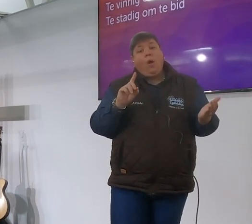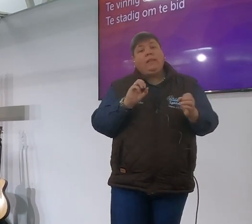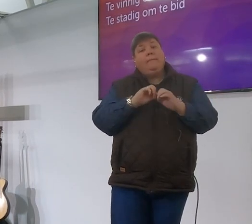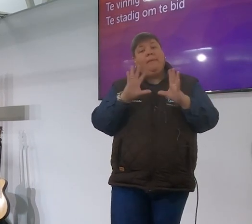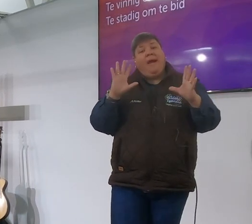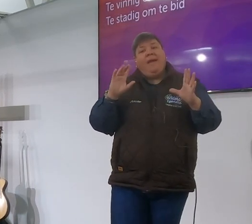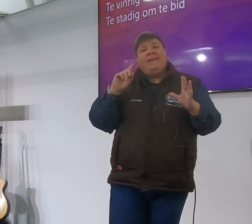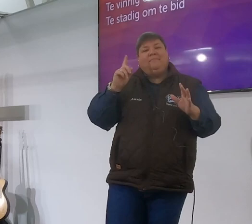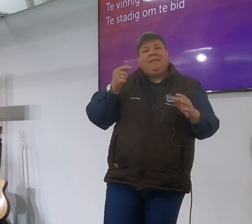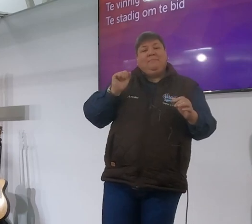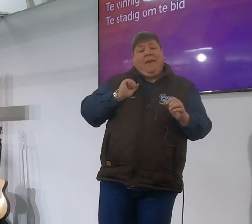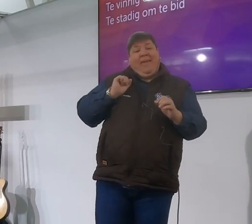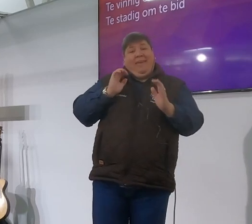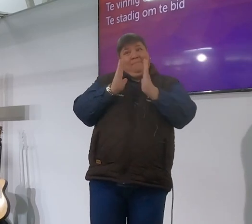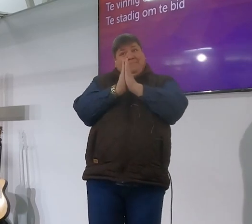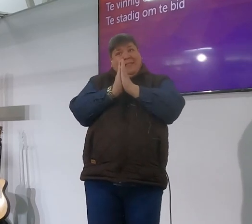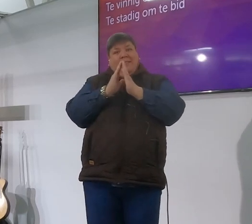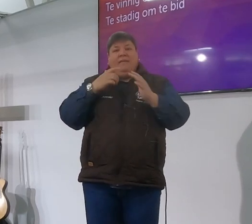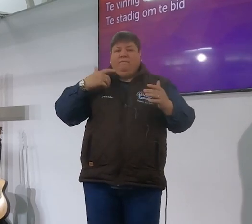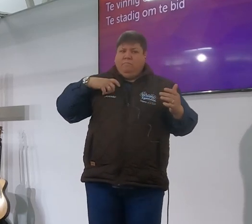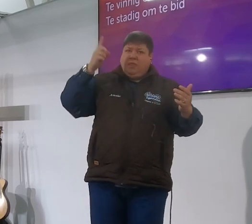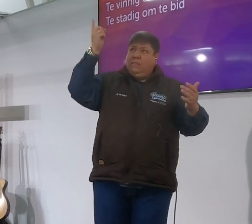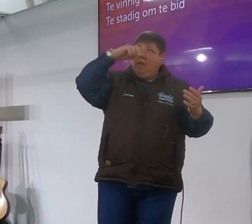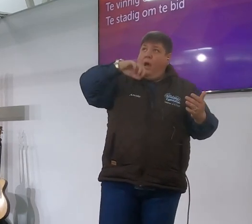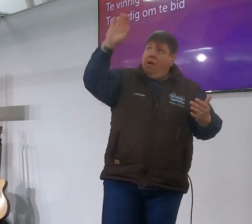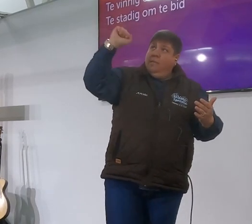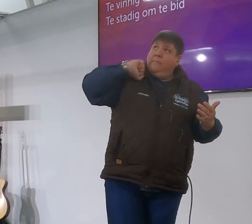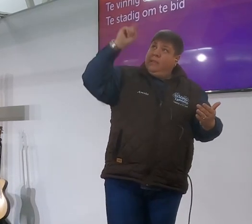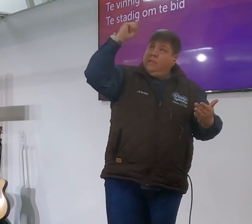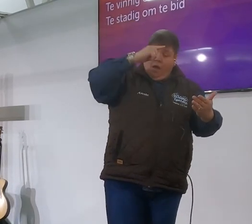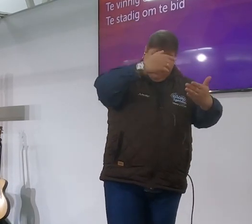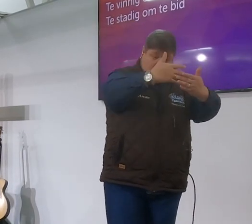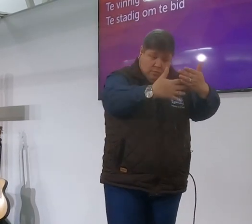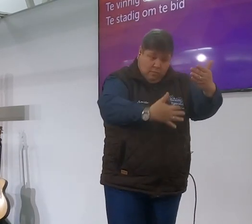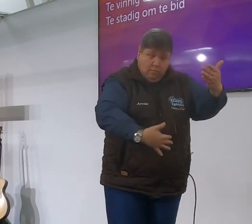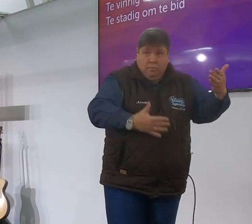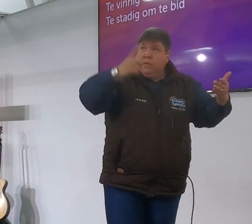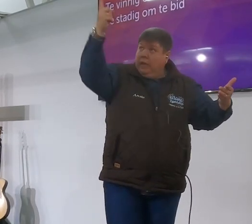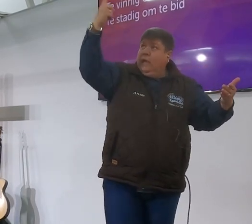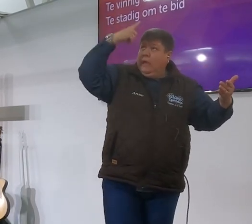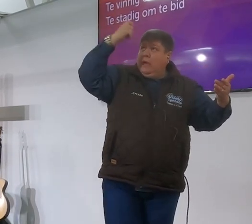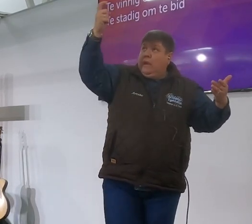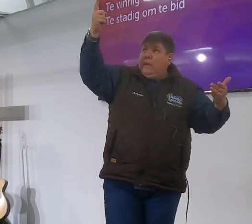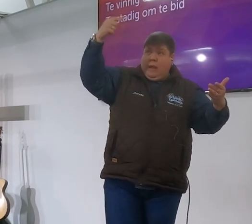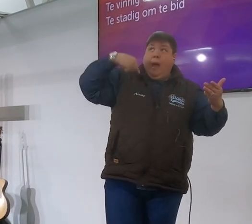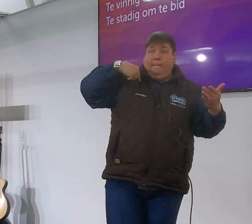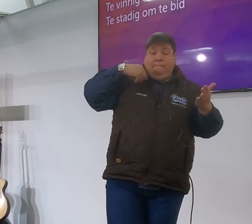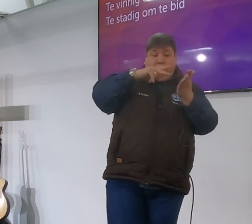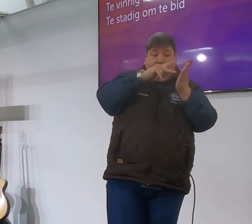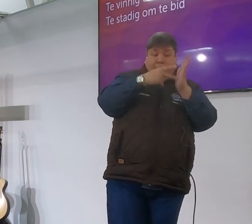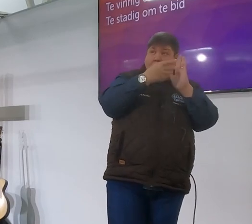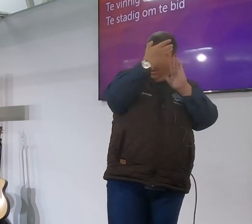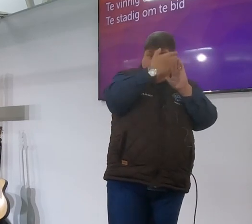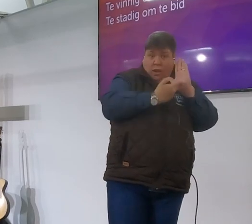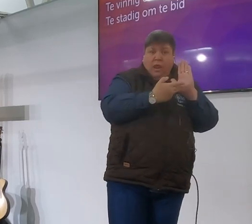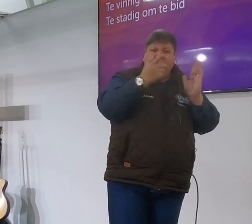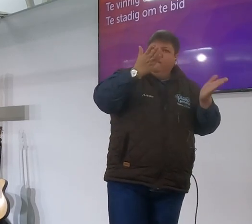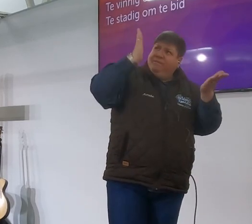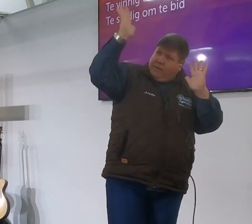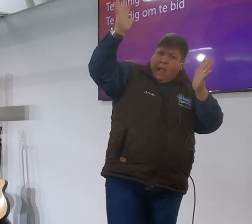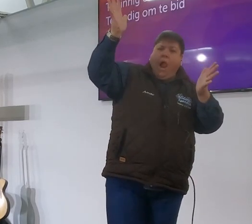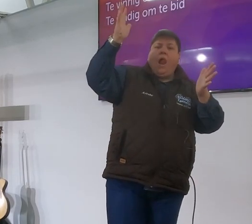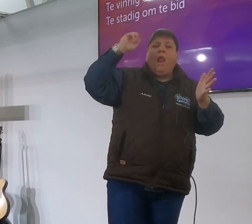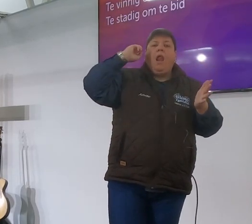begin in gebed om my dag voor die heren uit te le en vir die heren te sê heren jy weet wat in hierdie dag gaan gebeur hier is wat ek beplan ek le my plannen uit voor